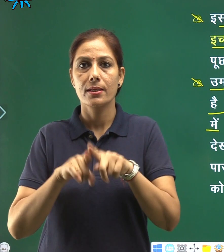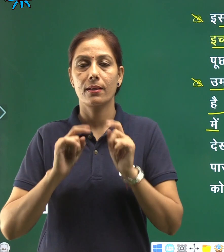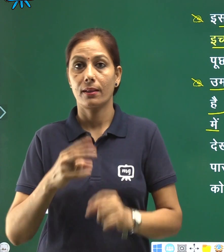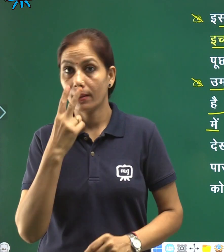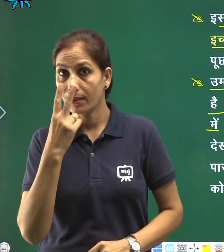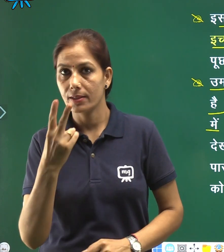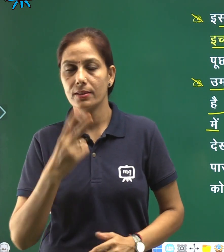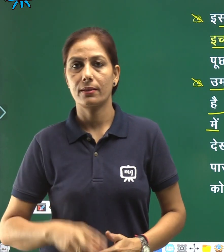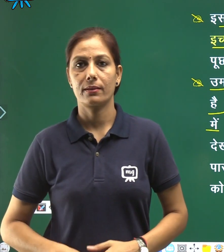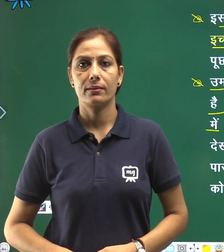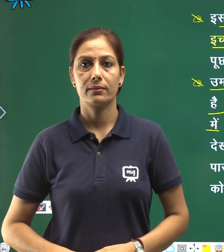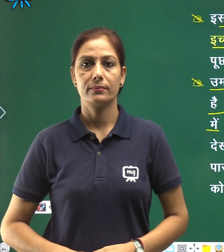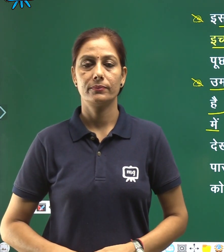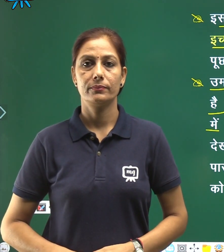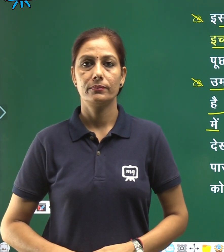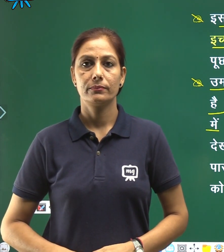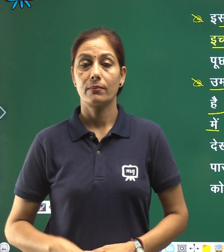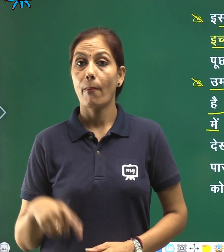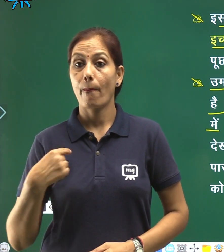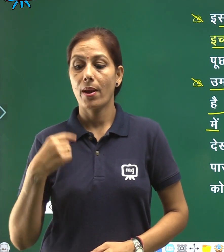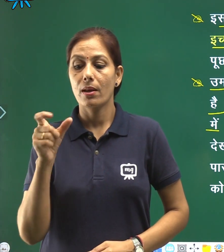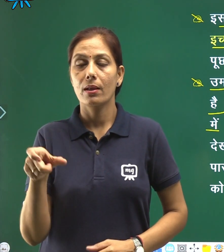देखा जाता है। मैंने